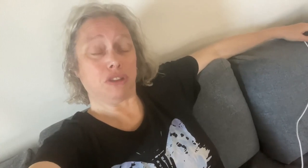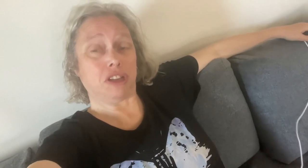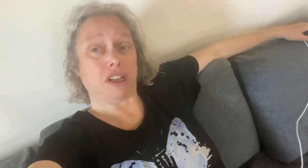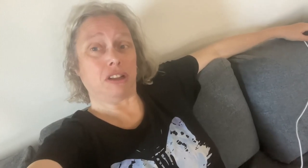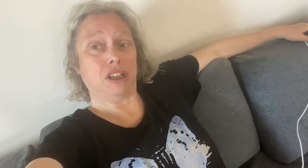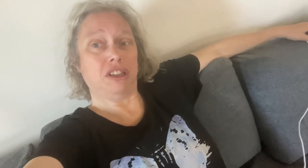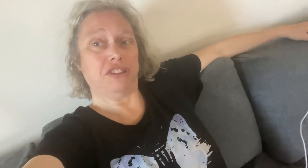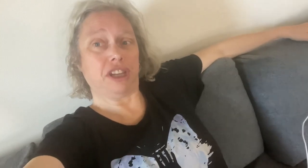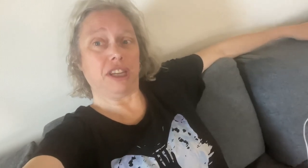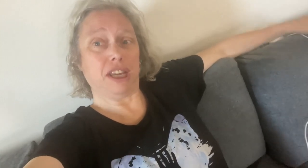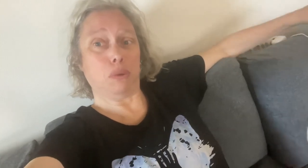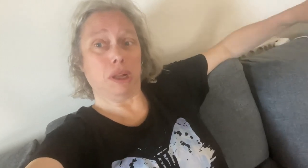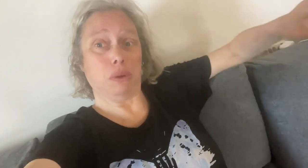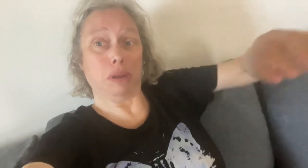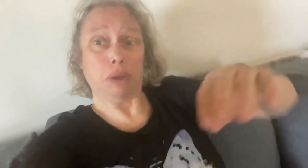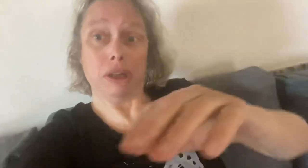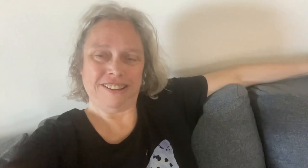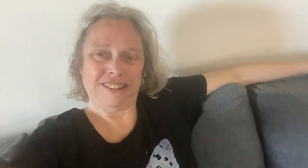erwina.nl. Thank you well.